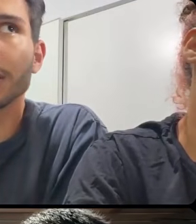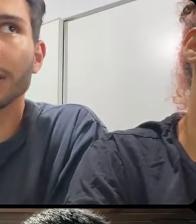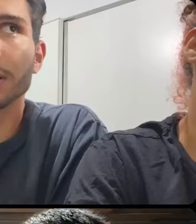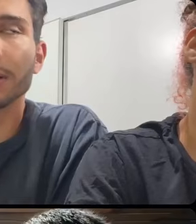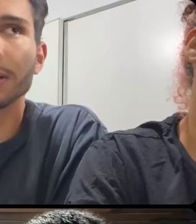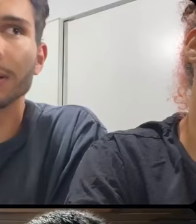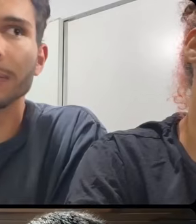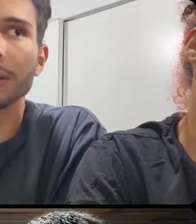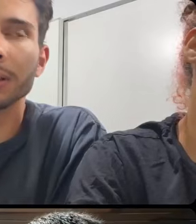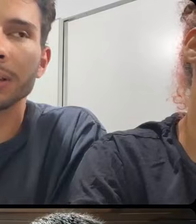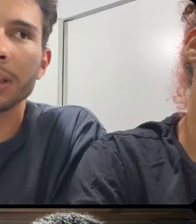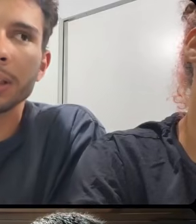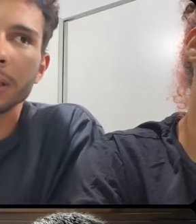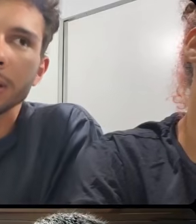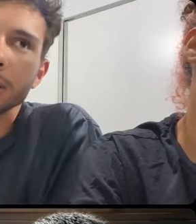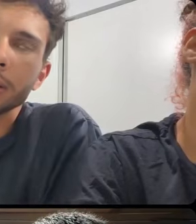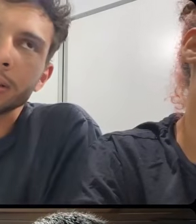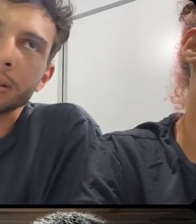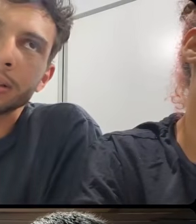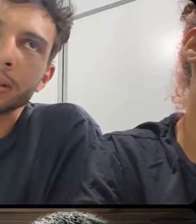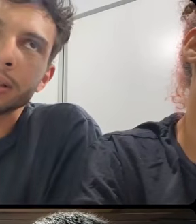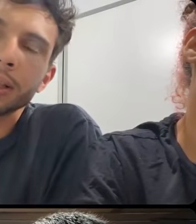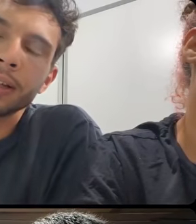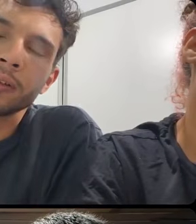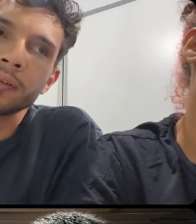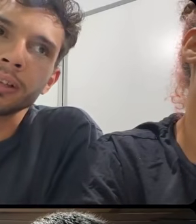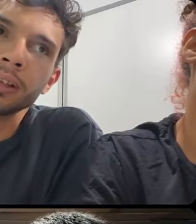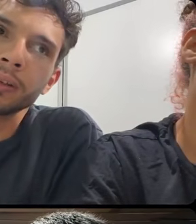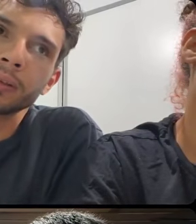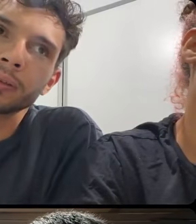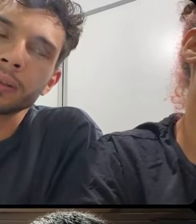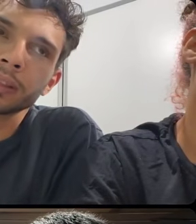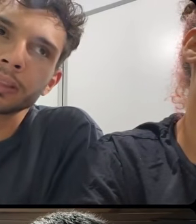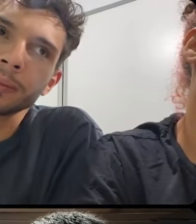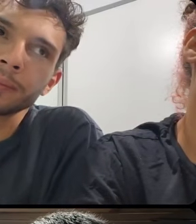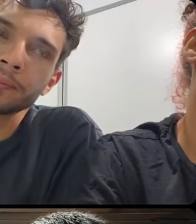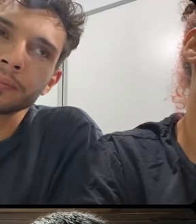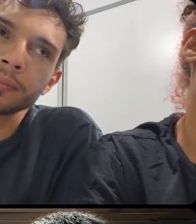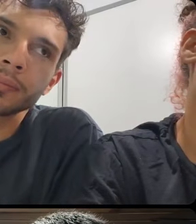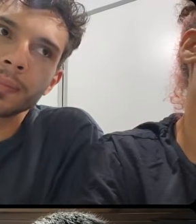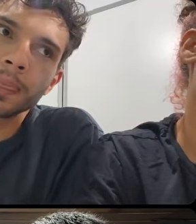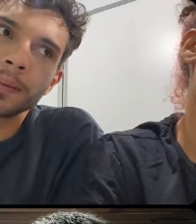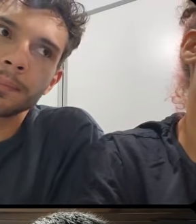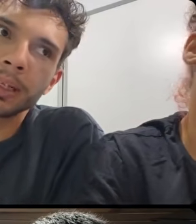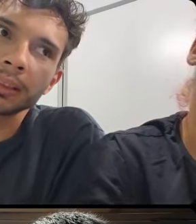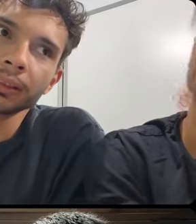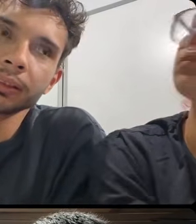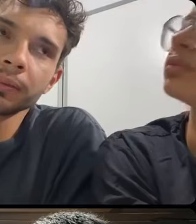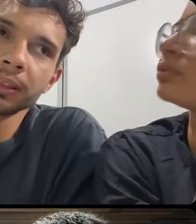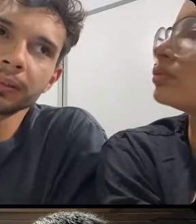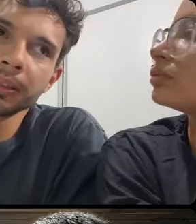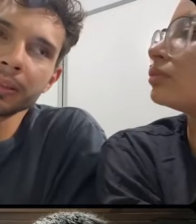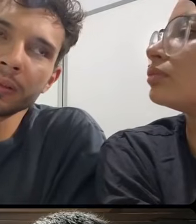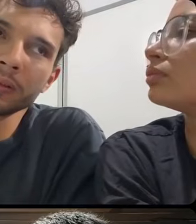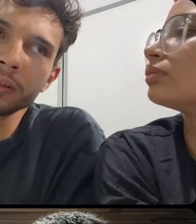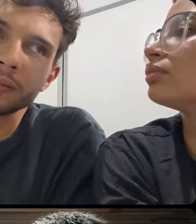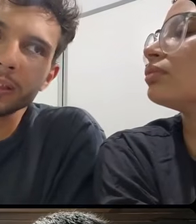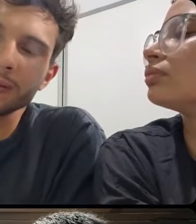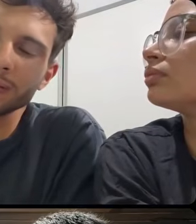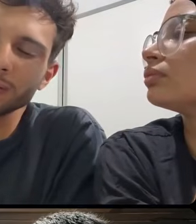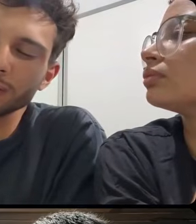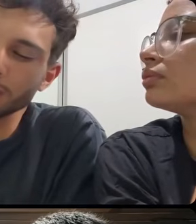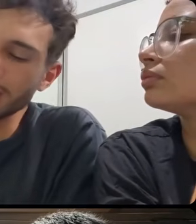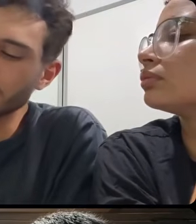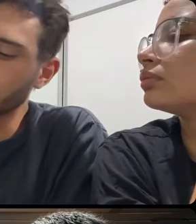sabe, essa resistência mesmo de querer ouvir, ou talvez, sabe, mas sobre isso mesmo